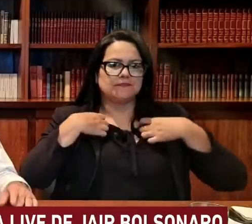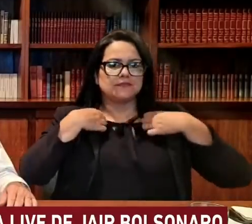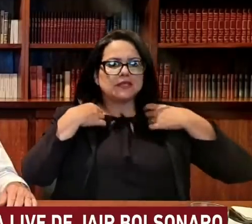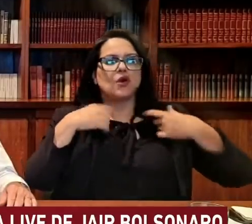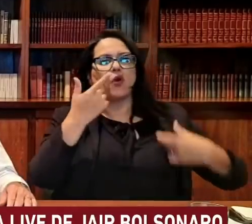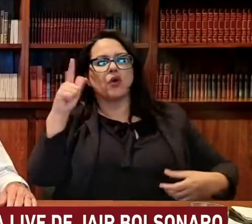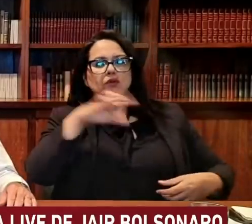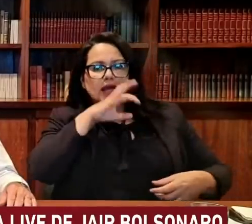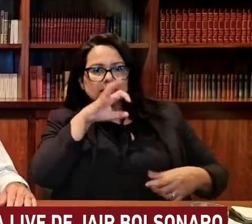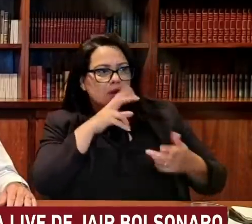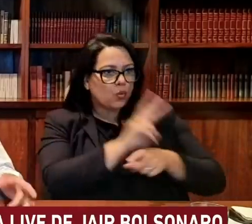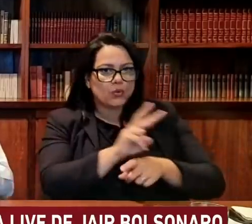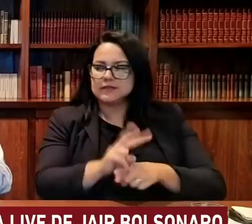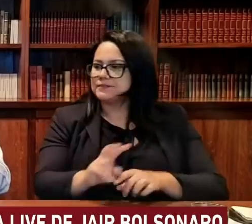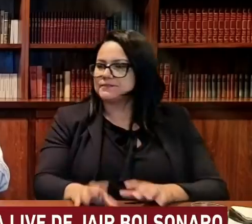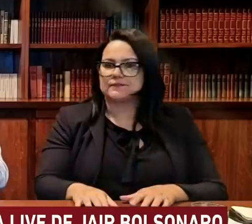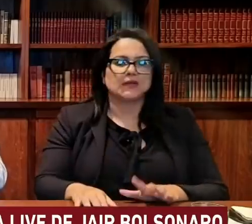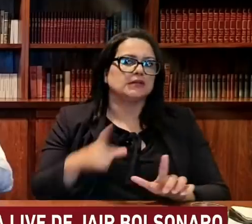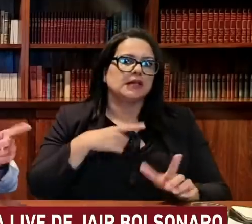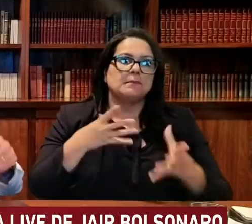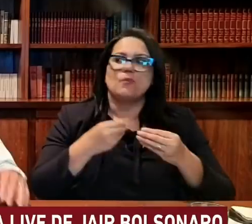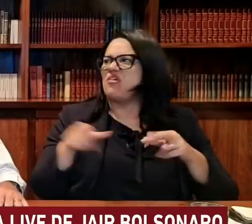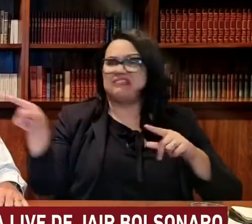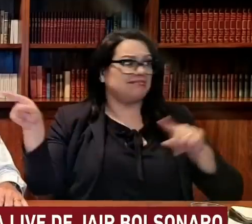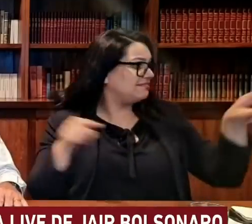com o animal aqui? Eu mexo com um montão de animal do meu lado aqui.